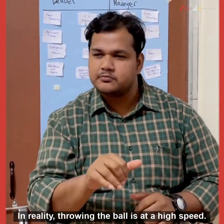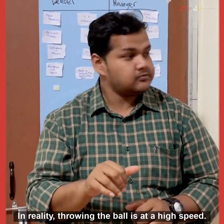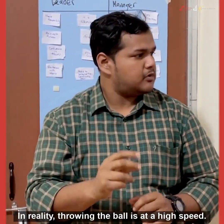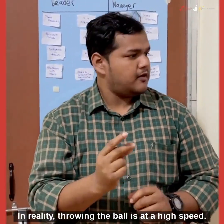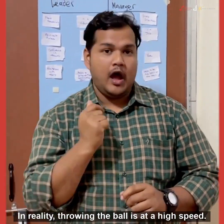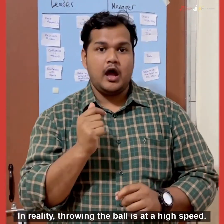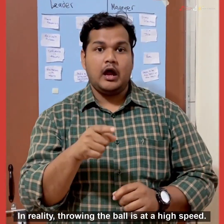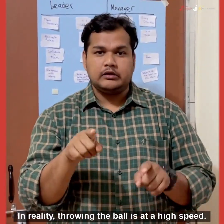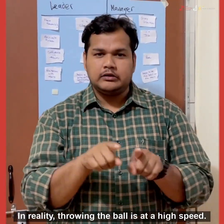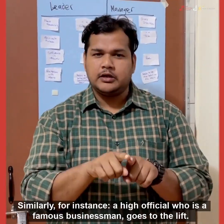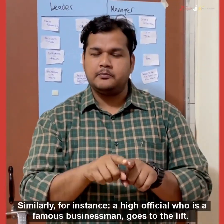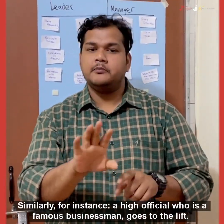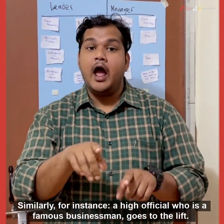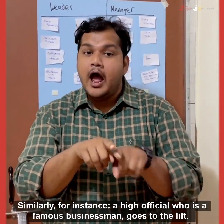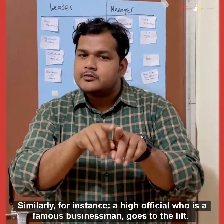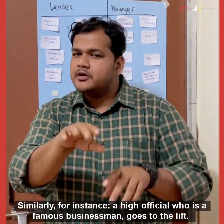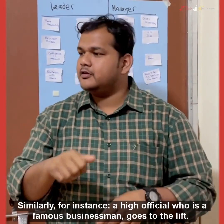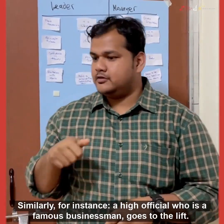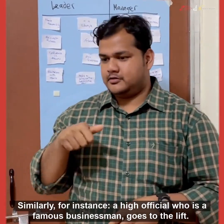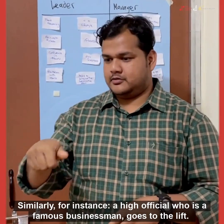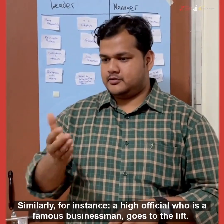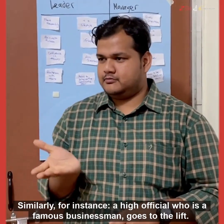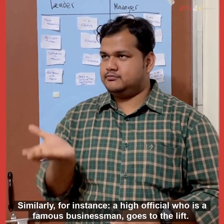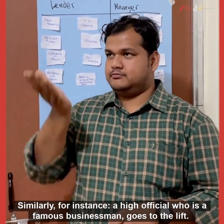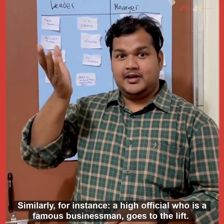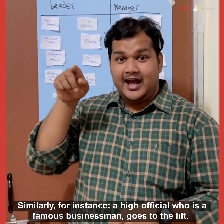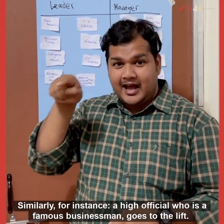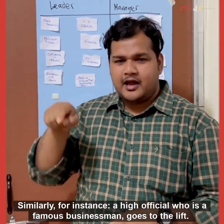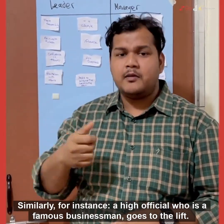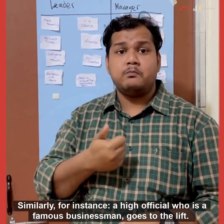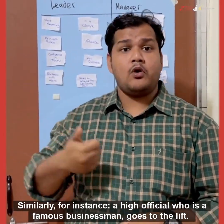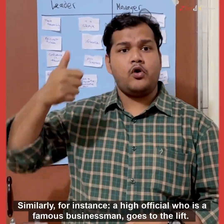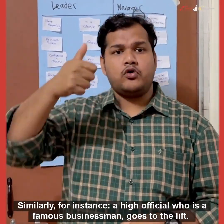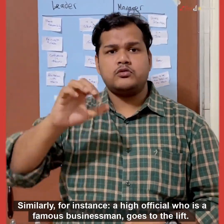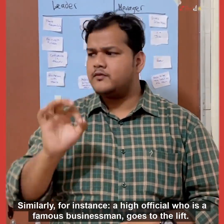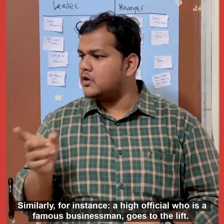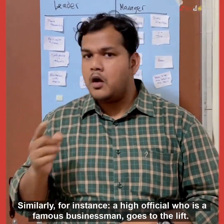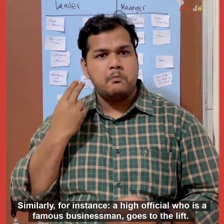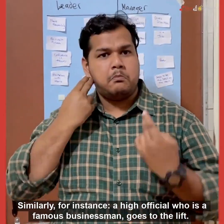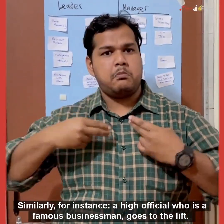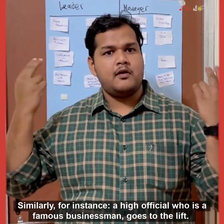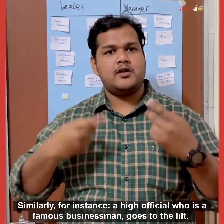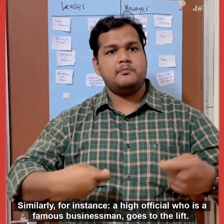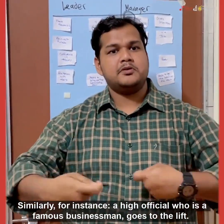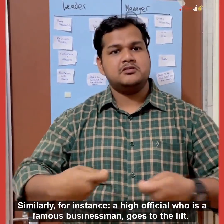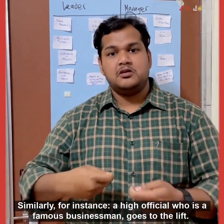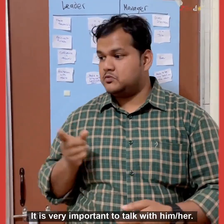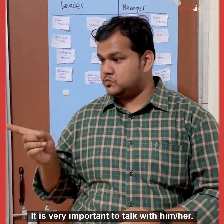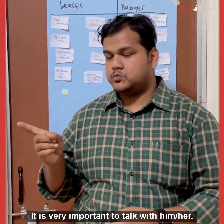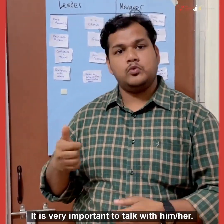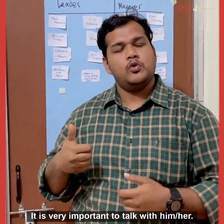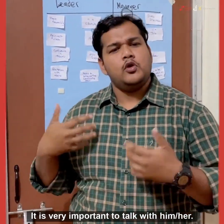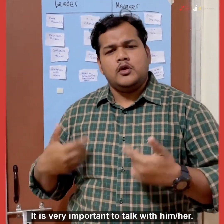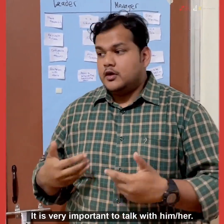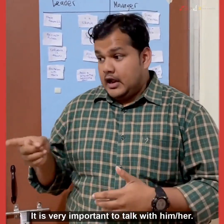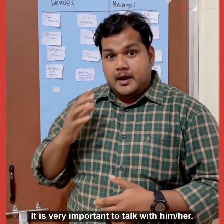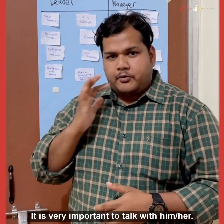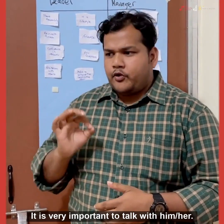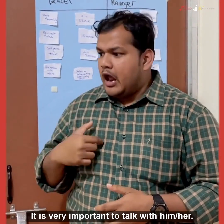तेज़ी से जाना चाहिए। एक उदाहरण के तौर पे आपको बताना चाहूँगा, जैसे आप एक लिफ्ट पे जा रहे हैं, आपने देखा कि यह बहुत ही अच्छा बिजनेसमैन है और